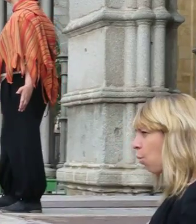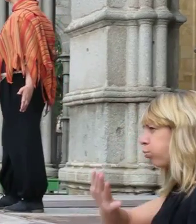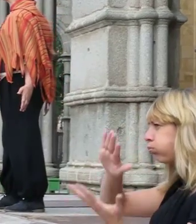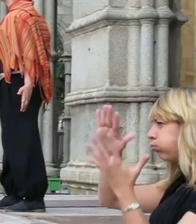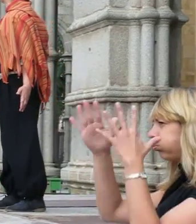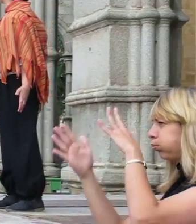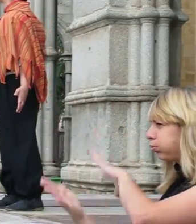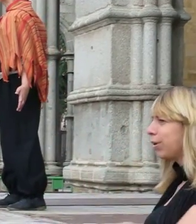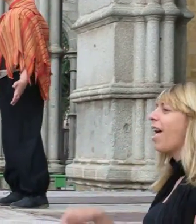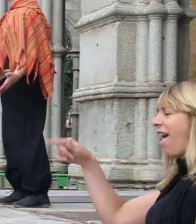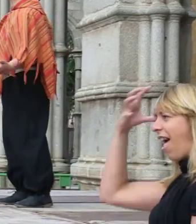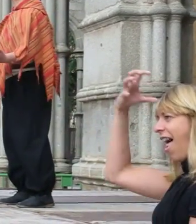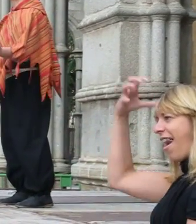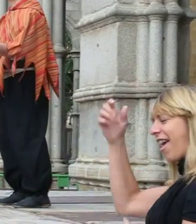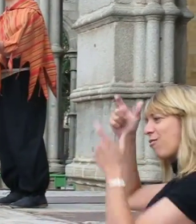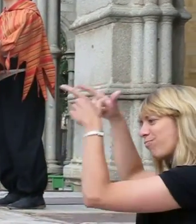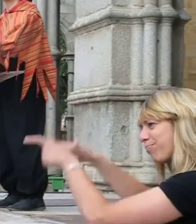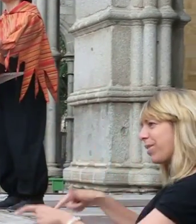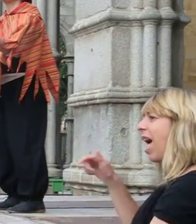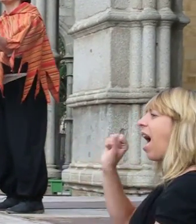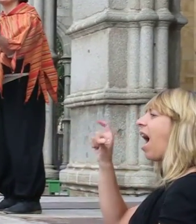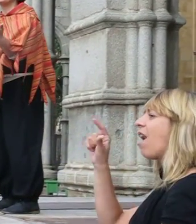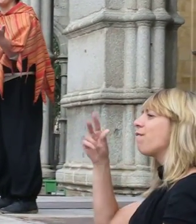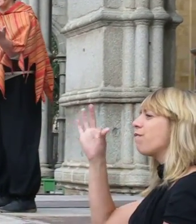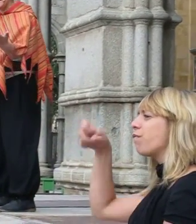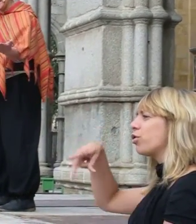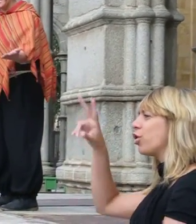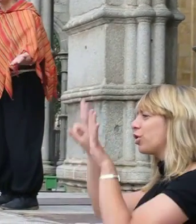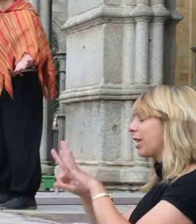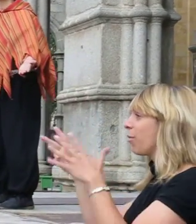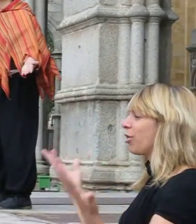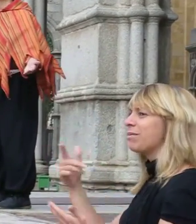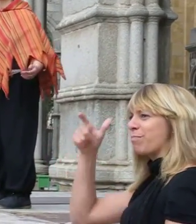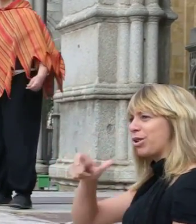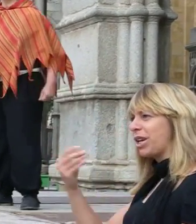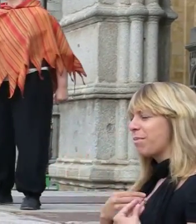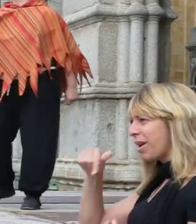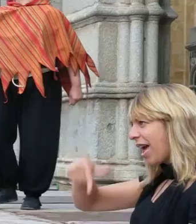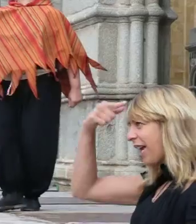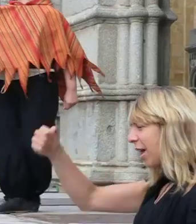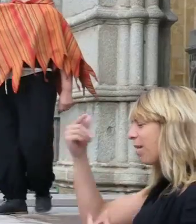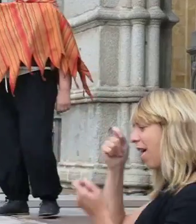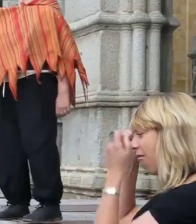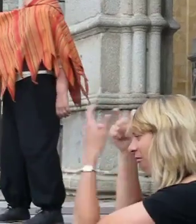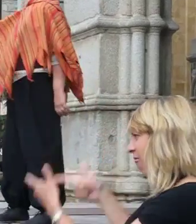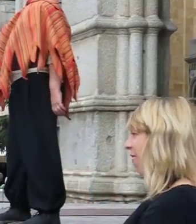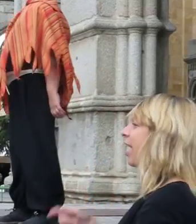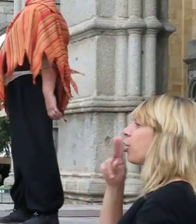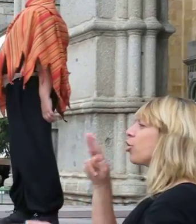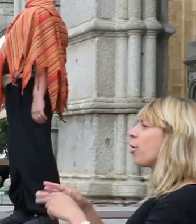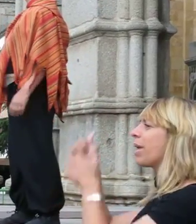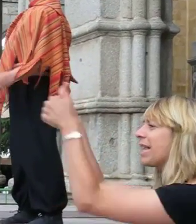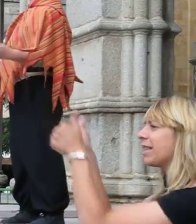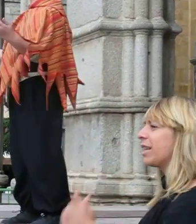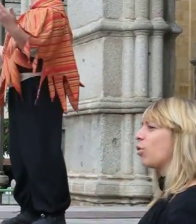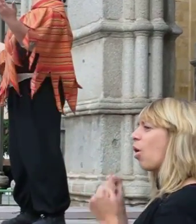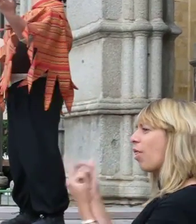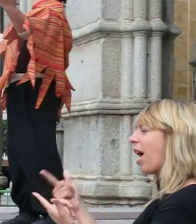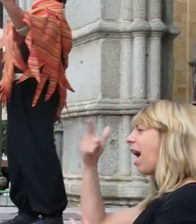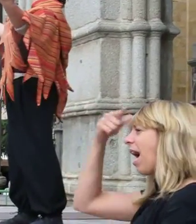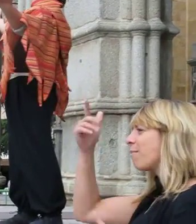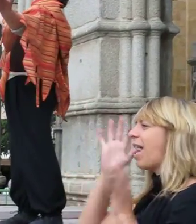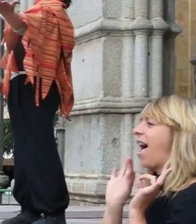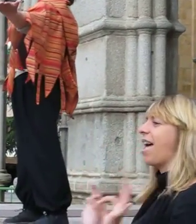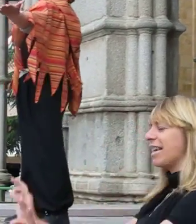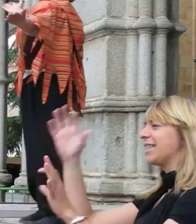rey Alfonso VII, que en agradecimiento a la lealtad de los abulenses en estos hechos, concedió a nuestra ciudad el título de